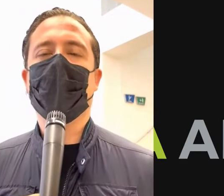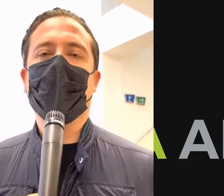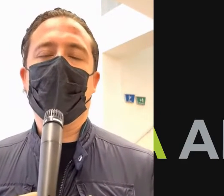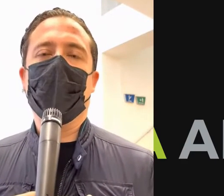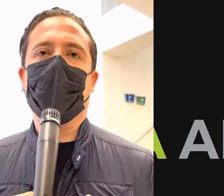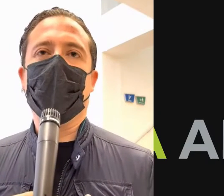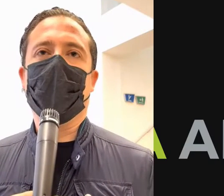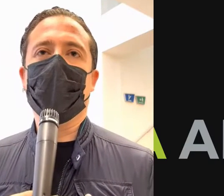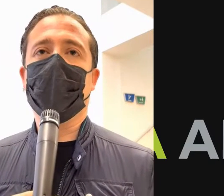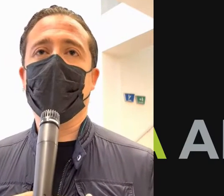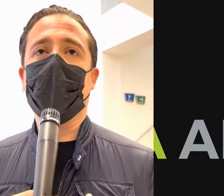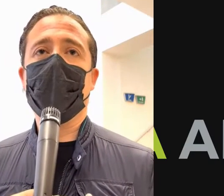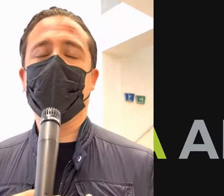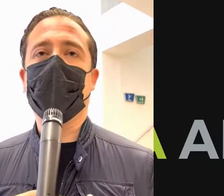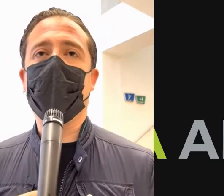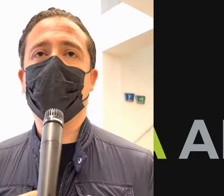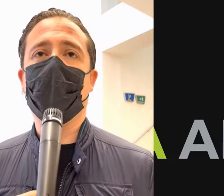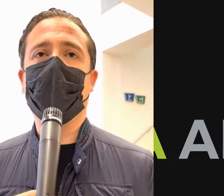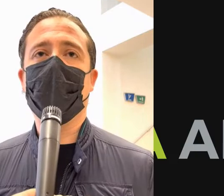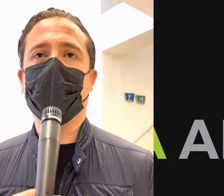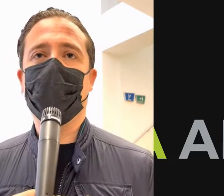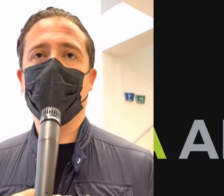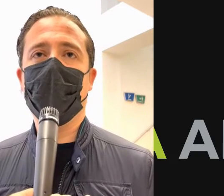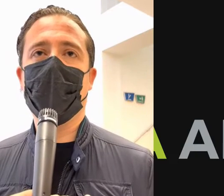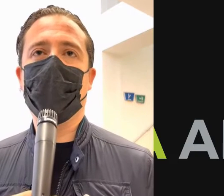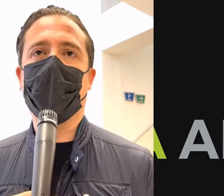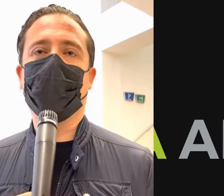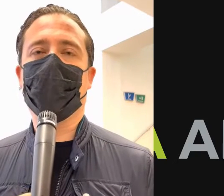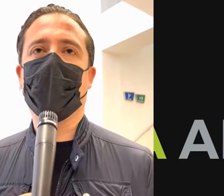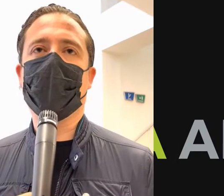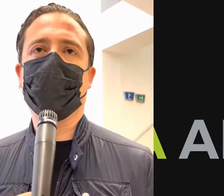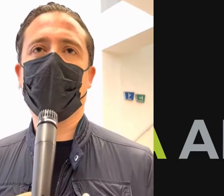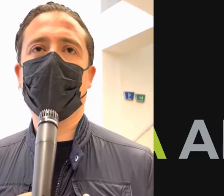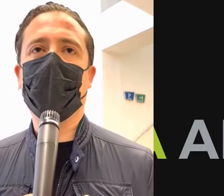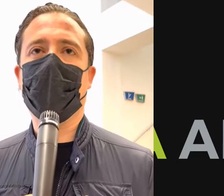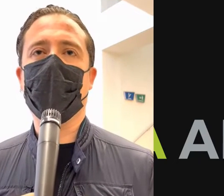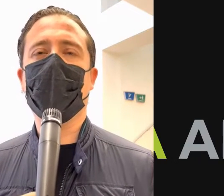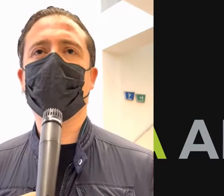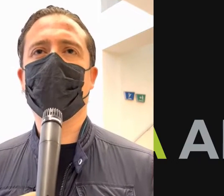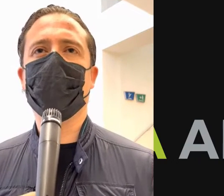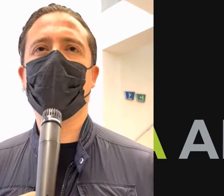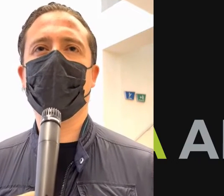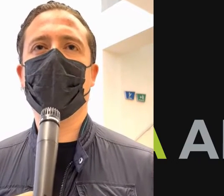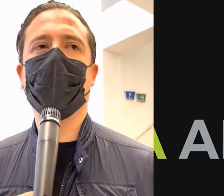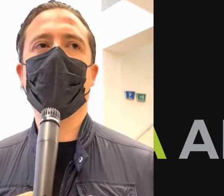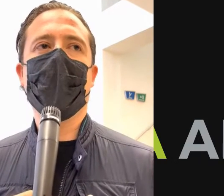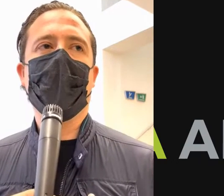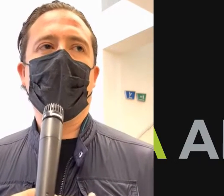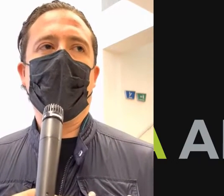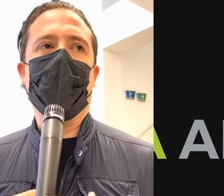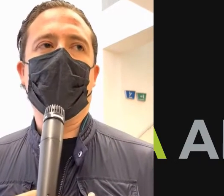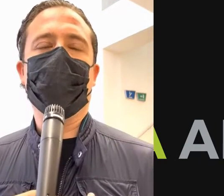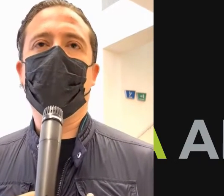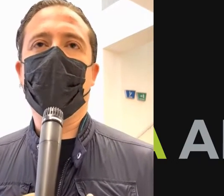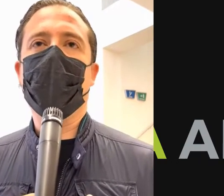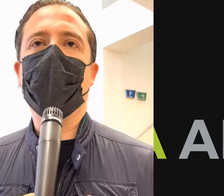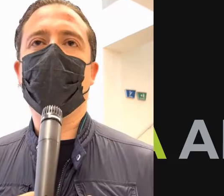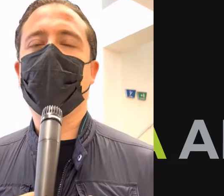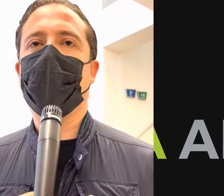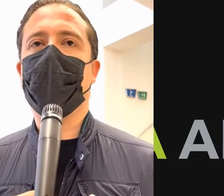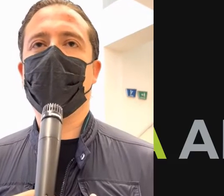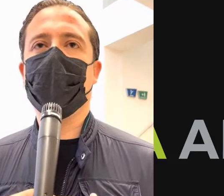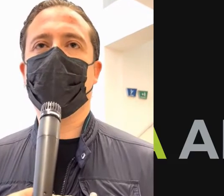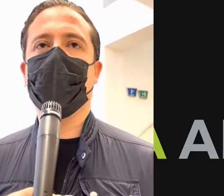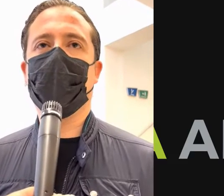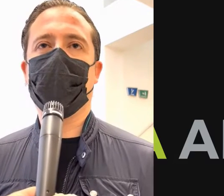pues es diseñar, crear política pública para el futuro de la ciudad. No exclusivamente, si bien